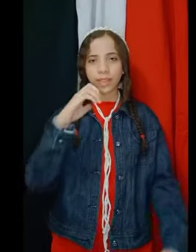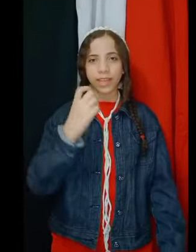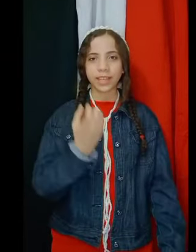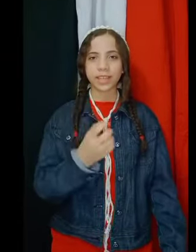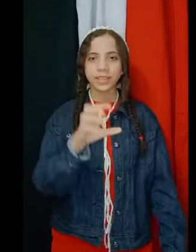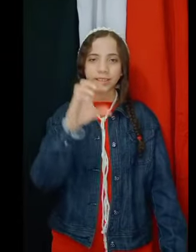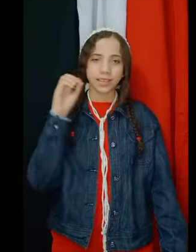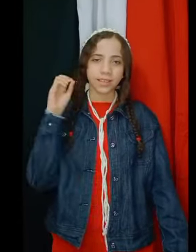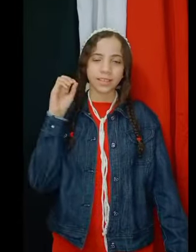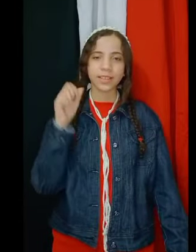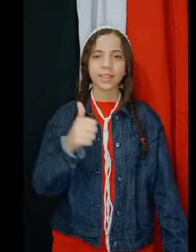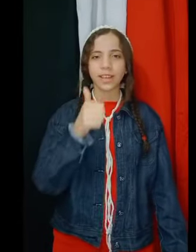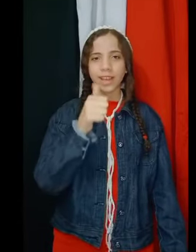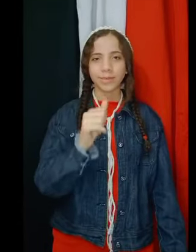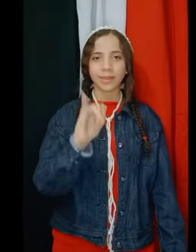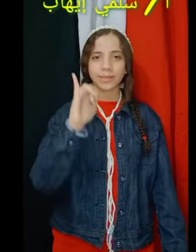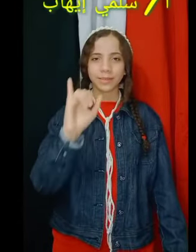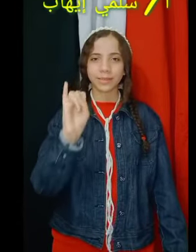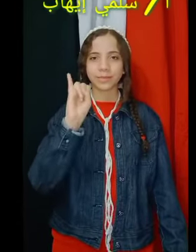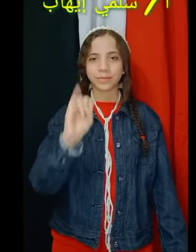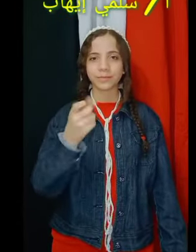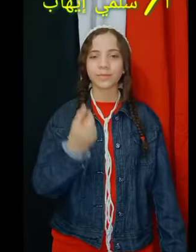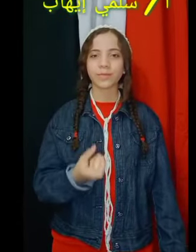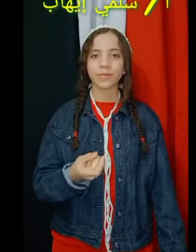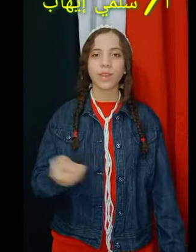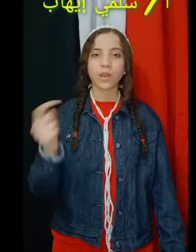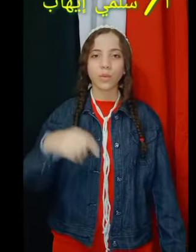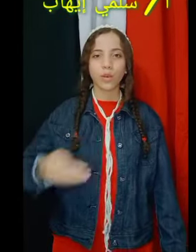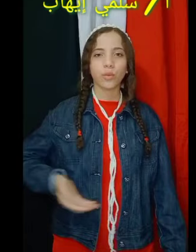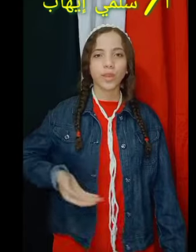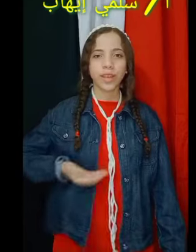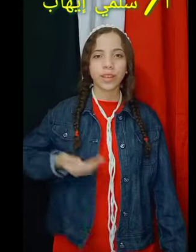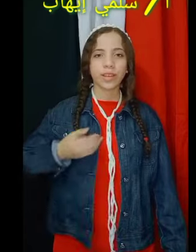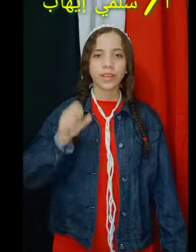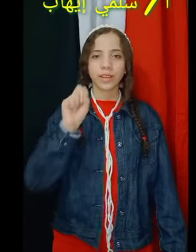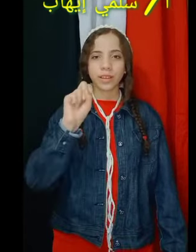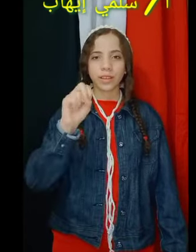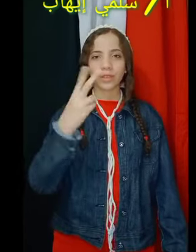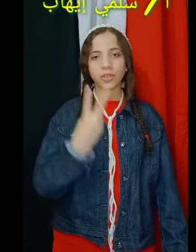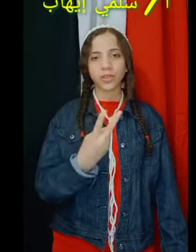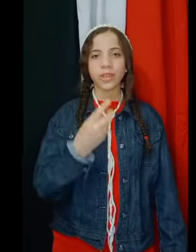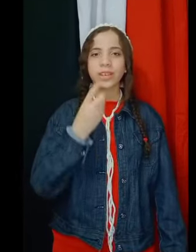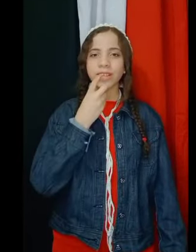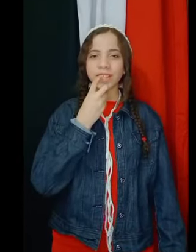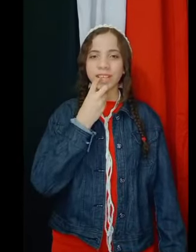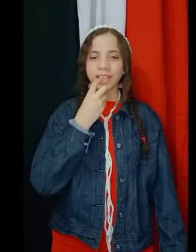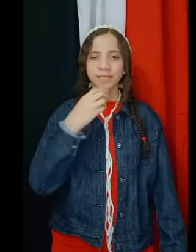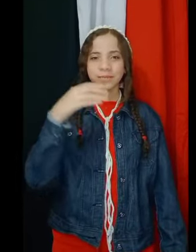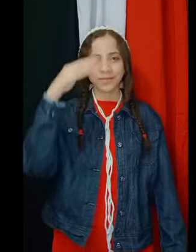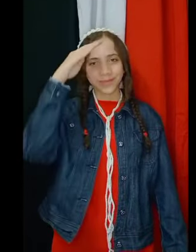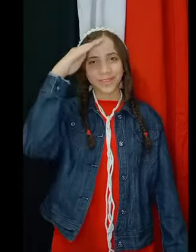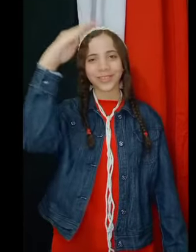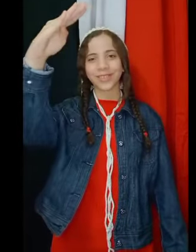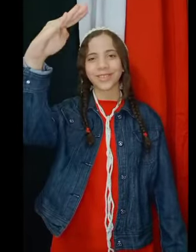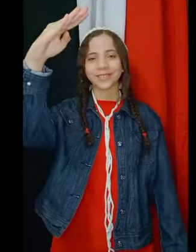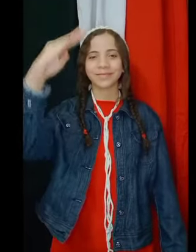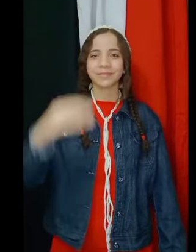جنة أيمن، وعمري 12 سنة، وشكراً.